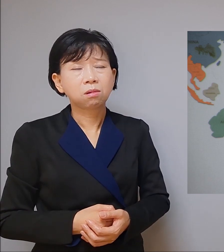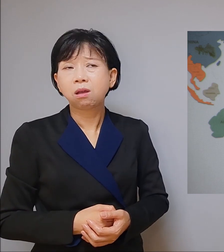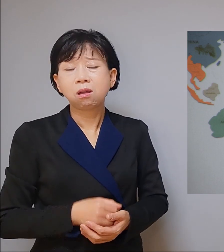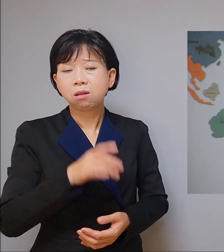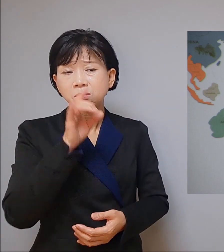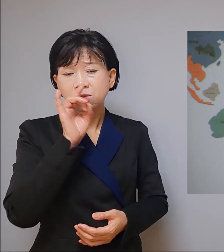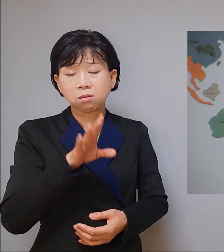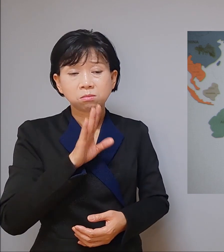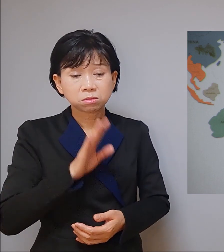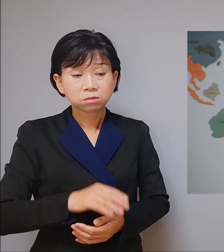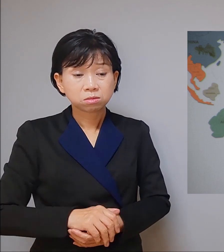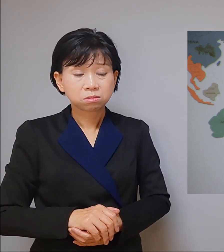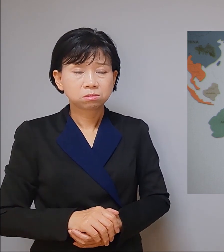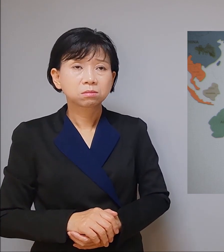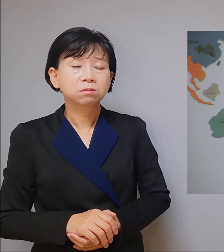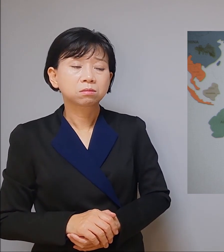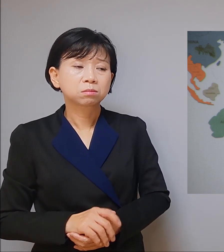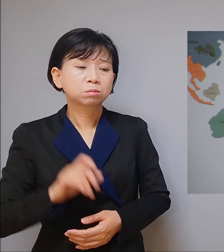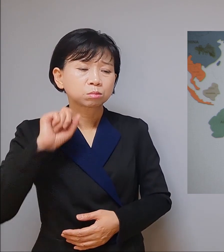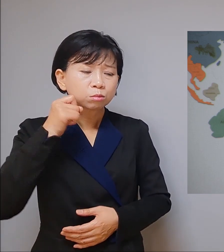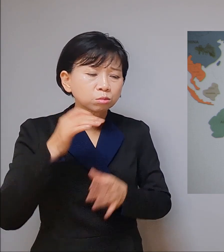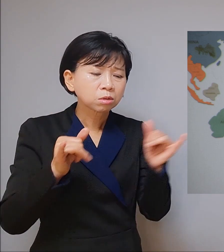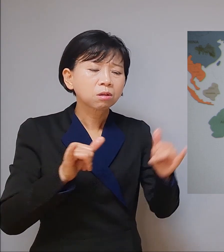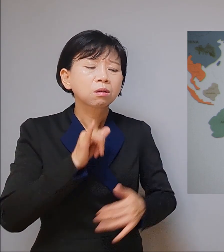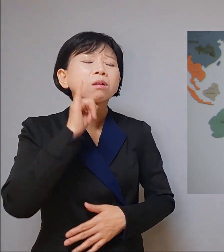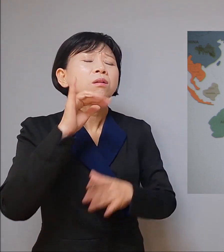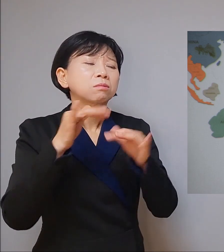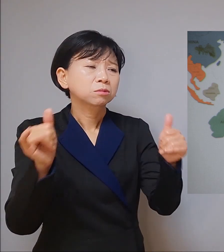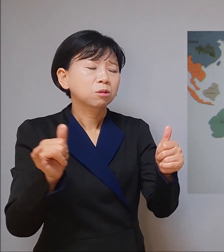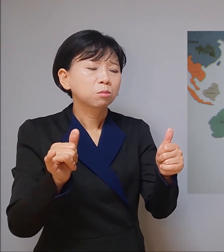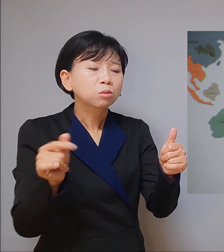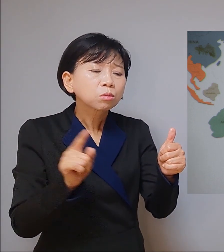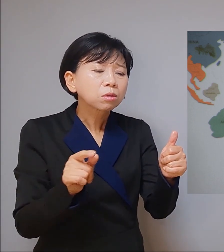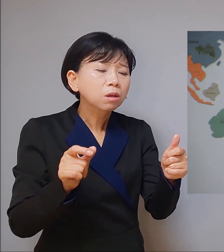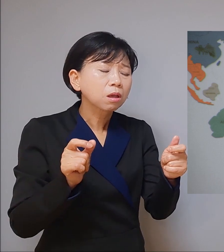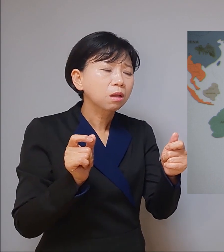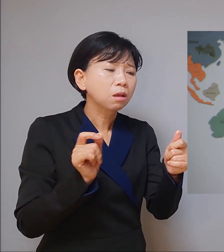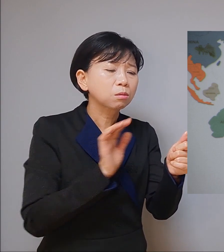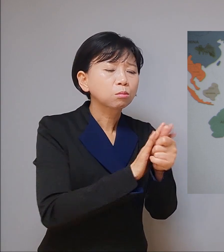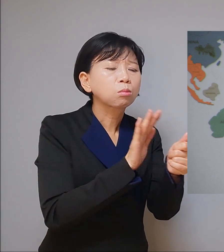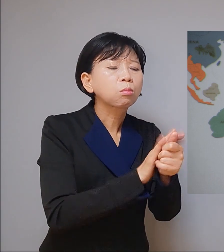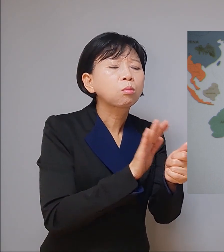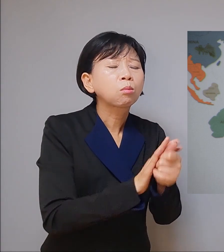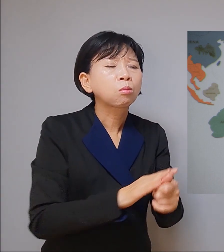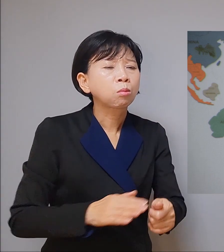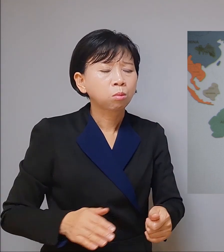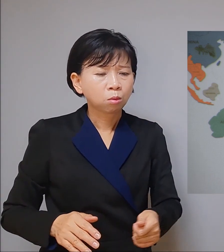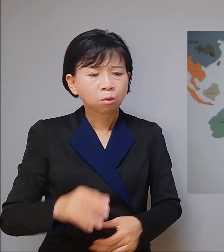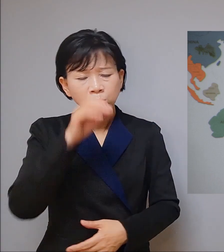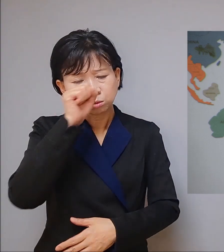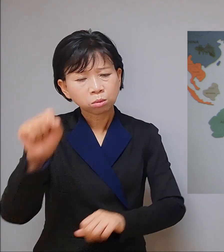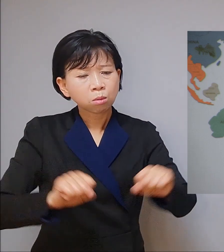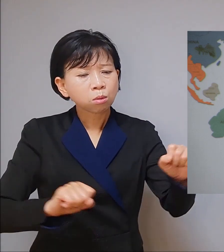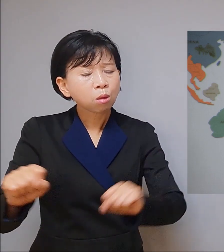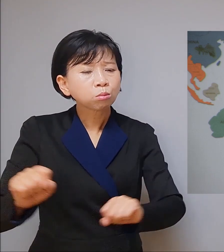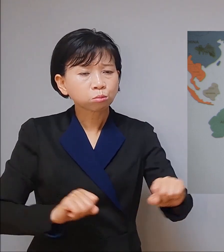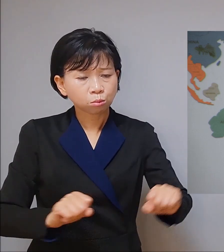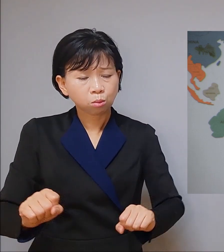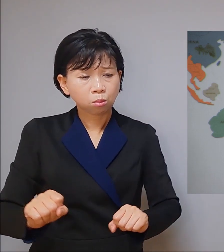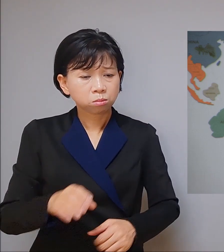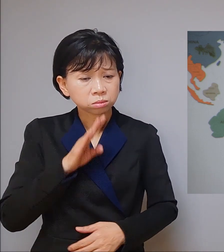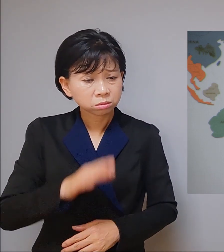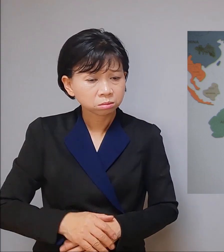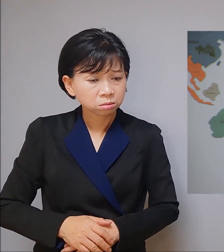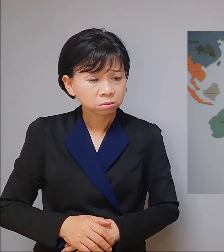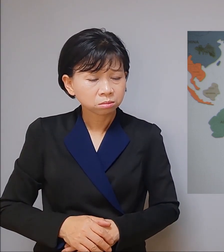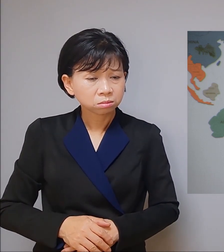말입니다. 또 어려운 사람이 있으면 가까이 가서 도와주어야 합니다. 긍휼히 여기고 선행을 베풀어야 합니다. 그런데 과연